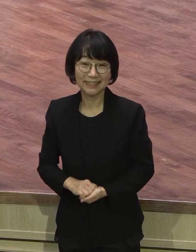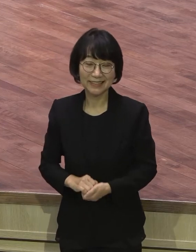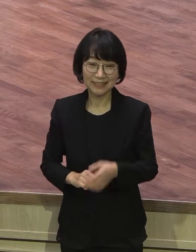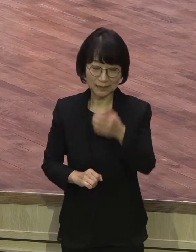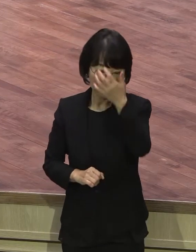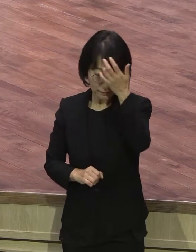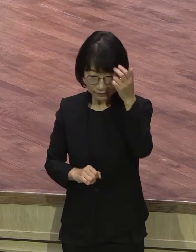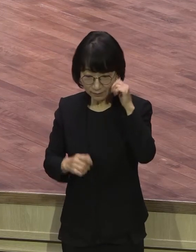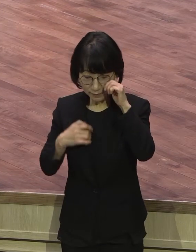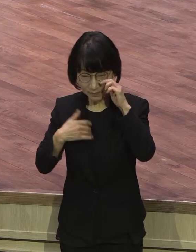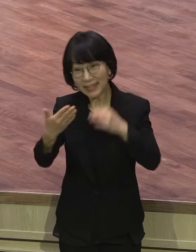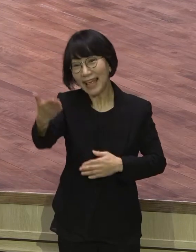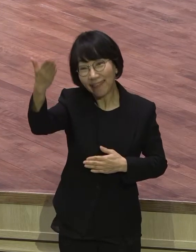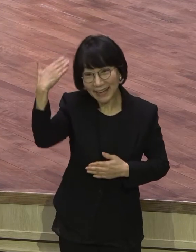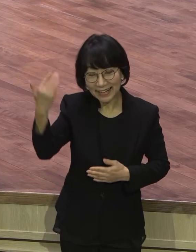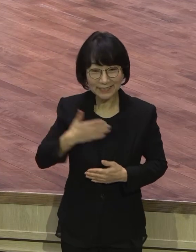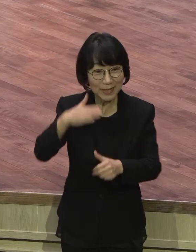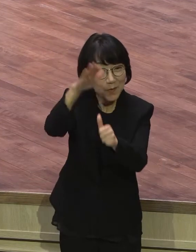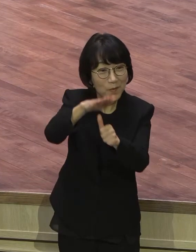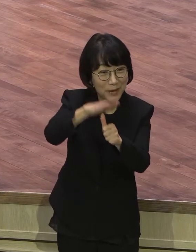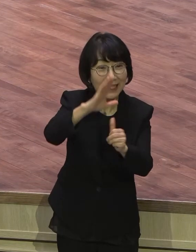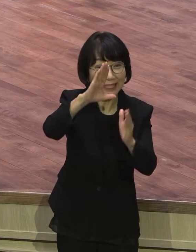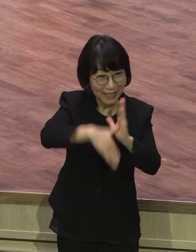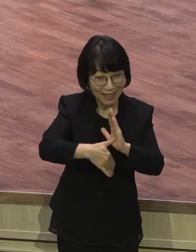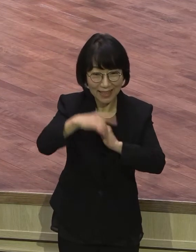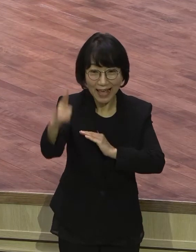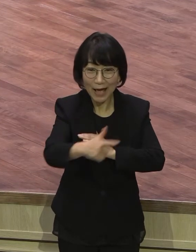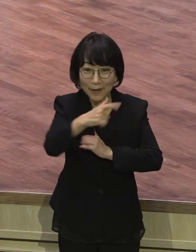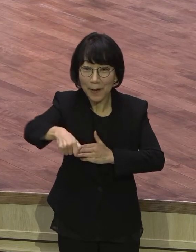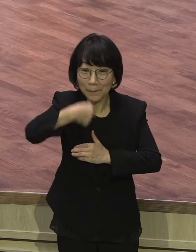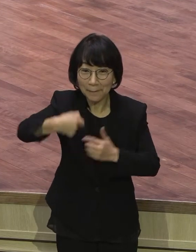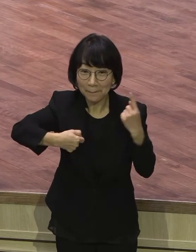옛날에 우리 어릴 때는요, 밥 세 끼 먹으면 행복했어요.